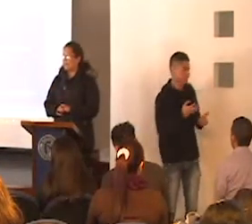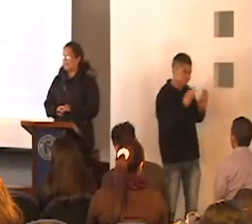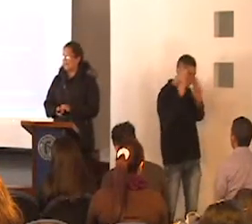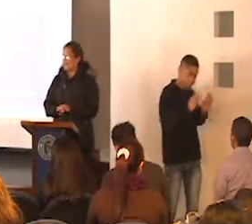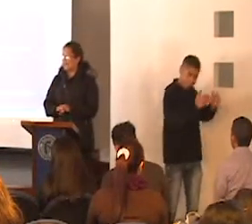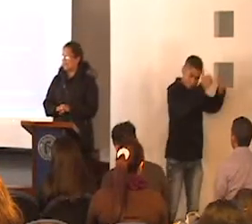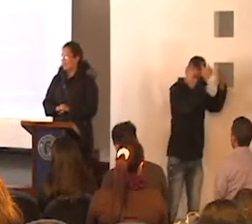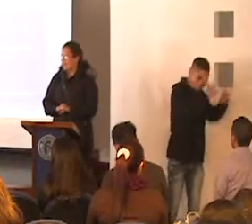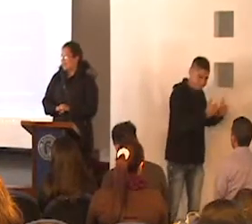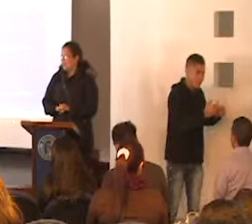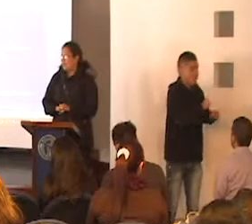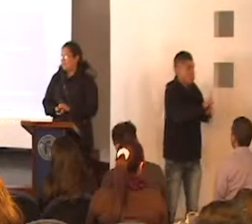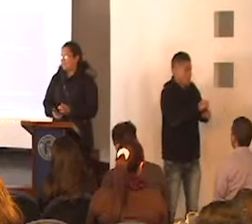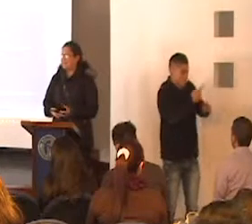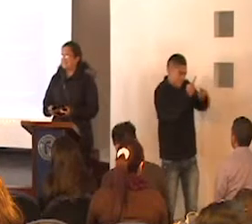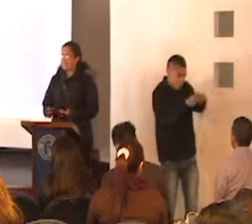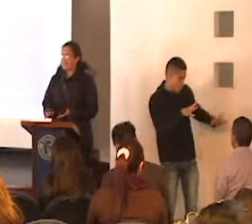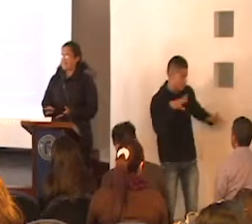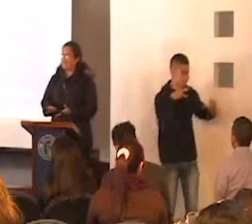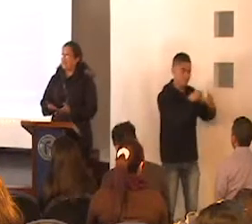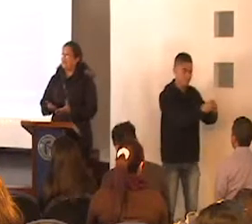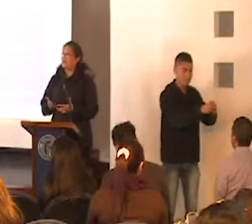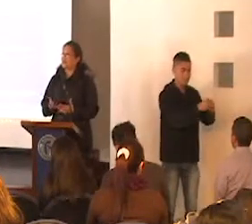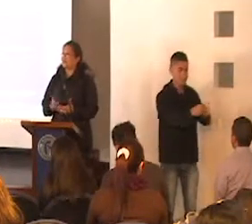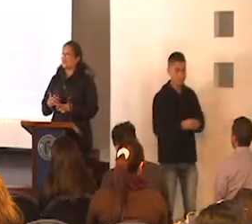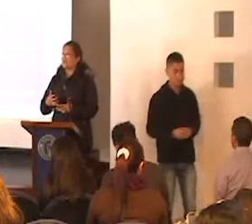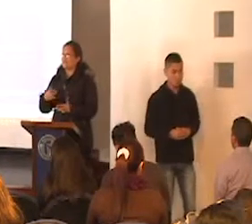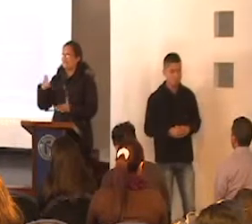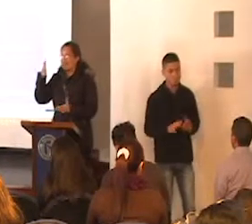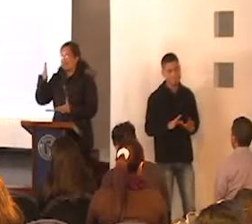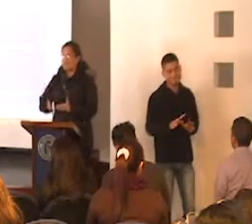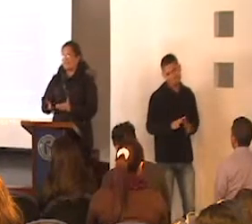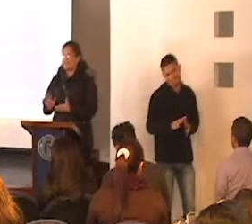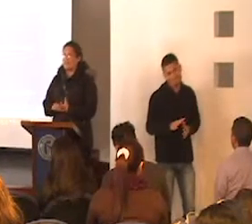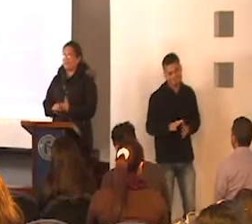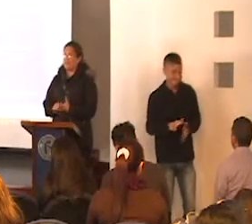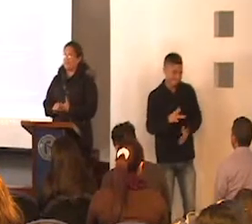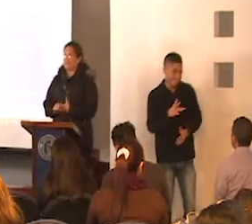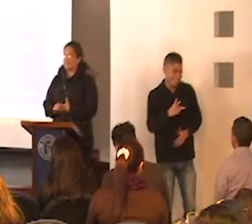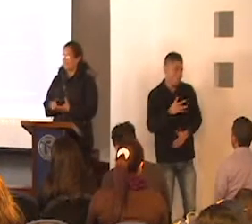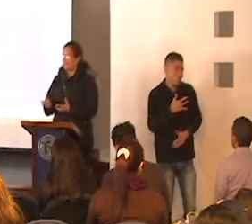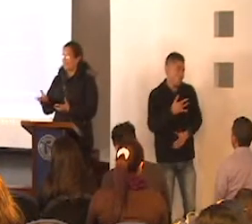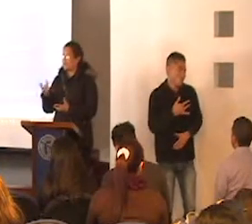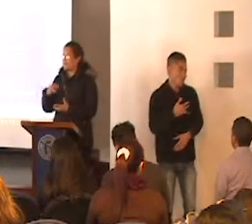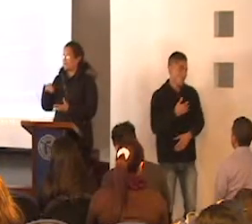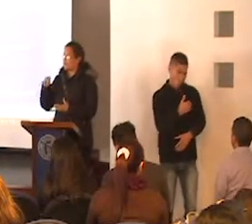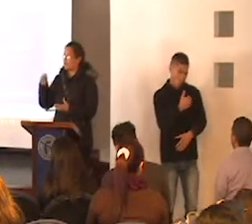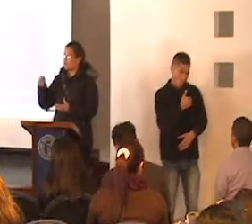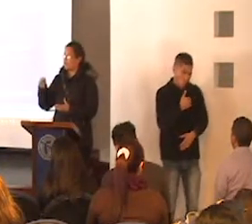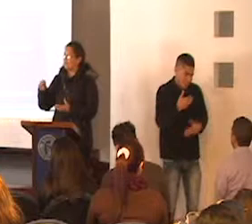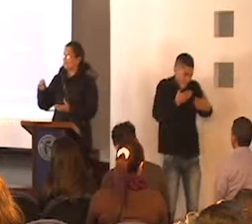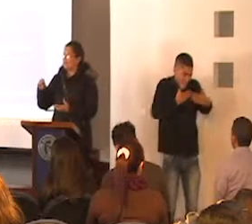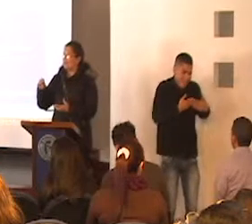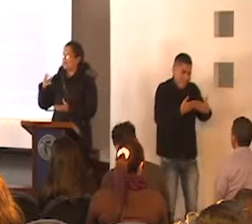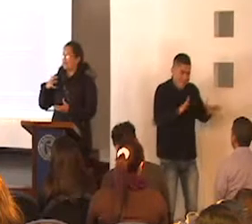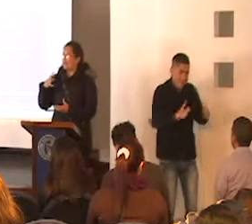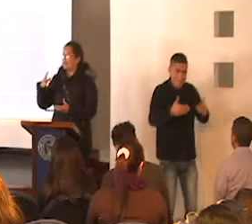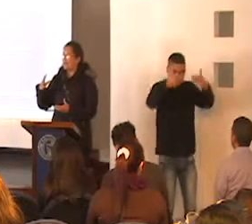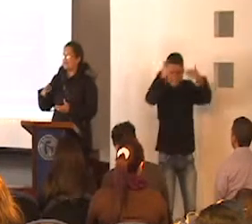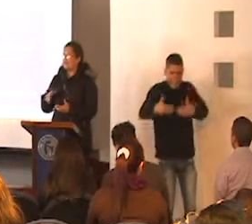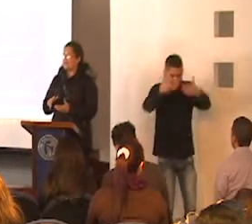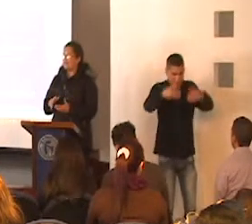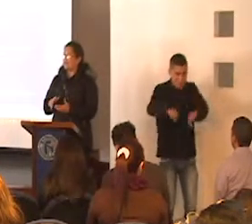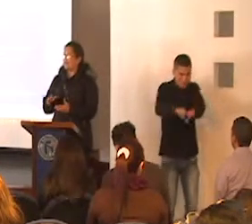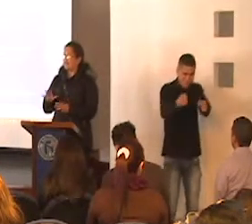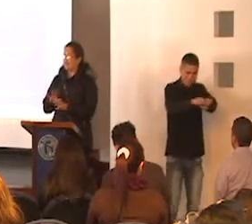hacer otro tipo de ejercicio que abra un poco su corazón y que rompa esta barrera. De ahí por eso yo decía al comienzo,